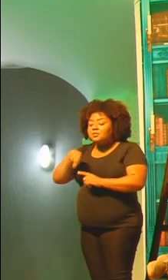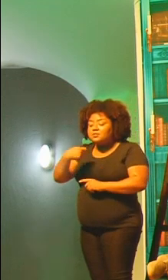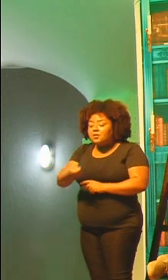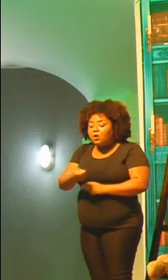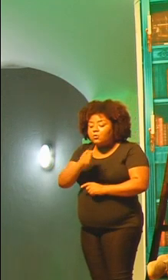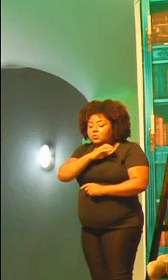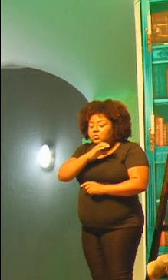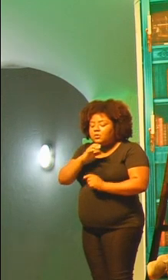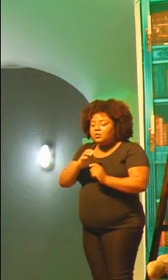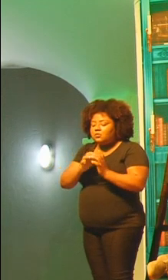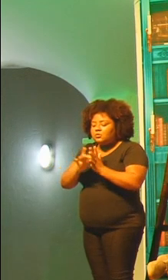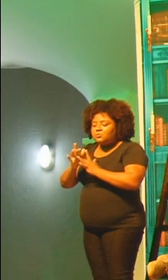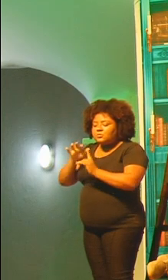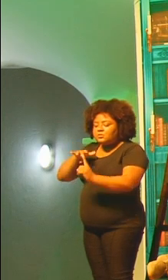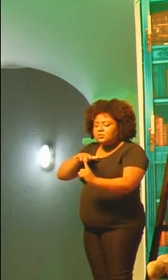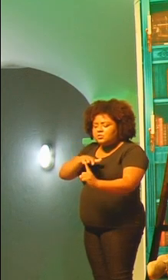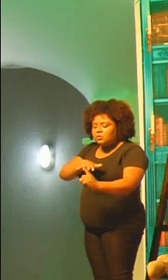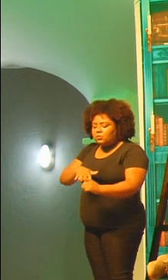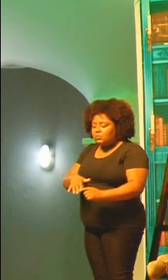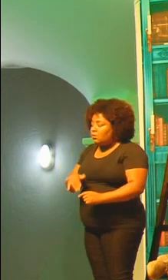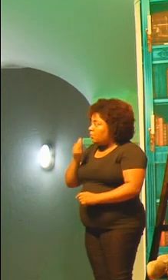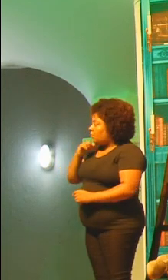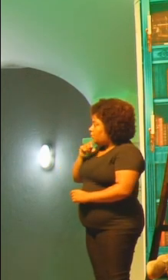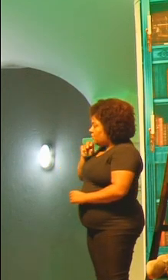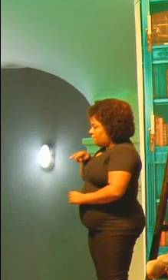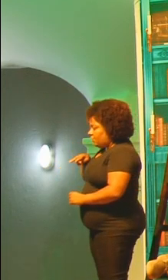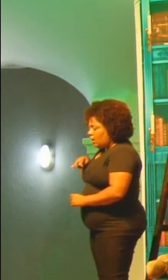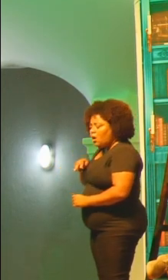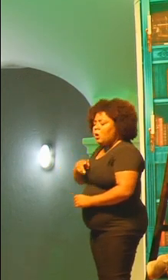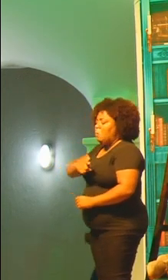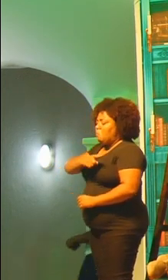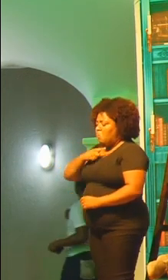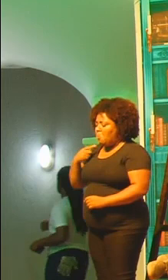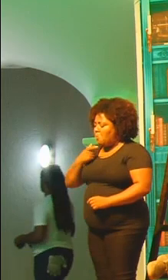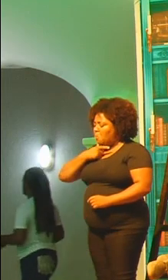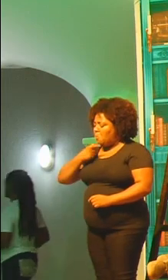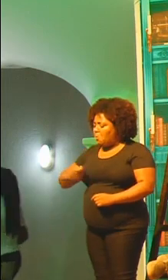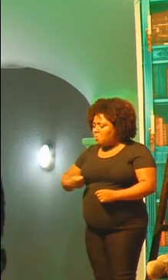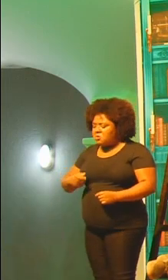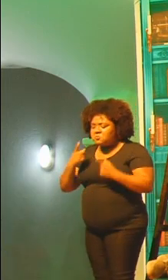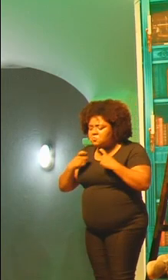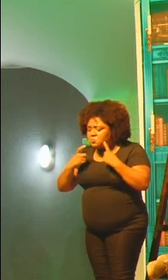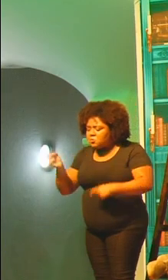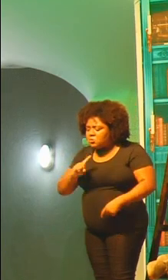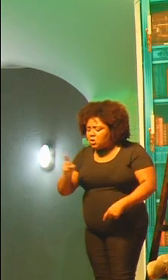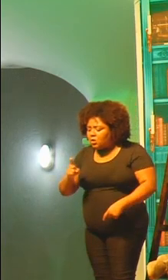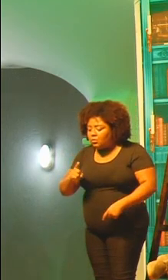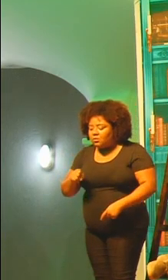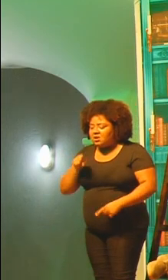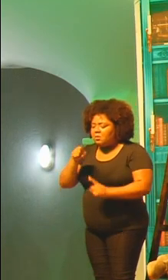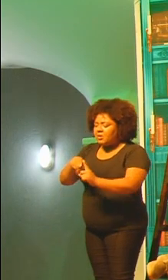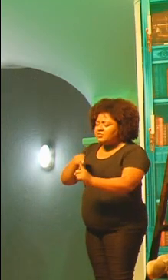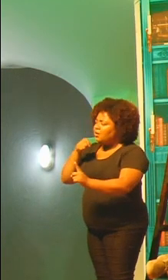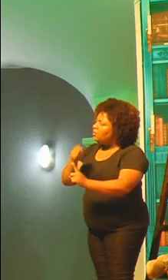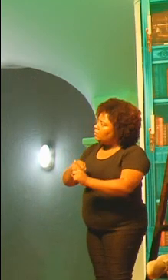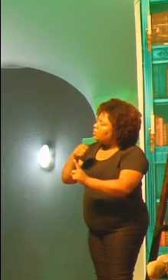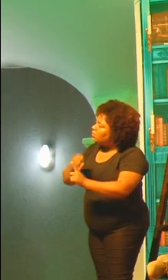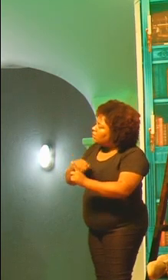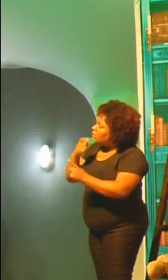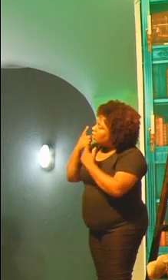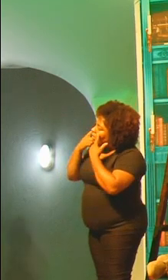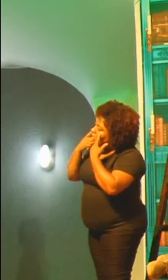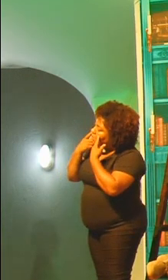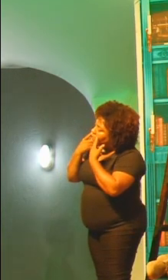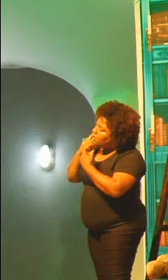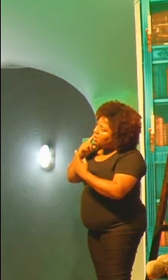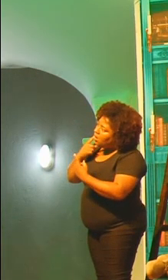homem, meu filho, não chore." Mas Abu Abdalá chorou. Foi ali, nas lágrimas que escorriam de seu